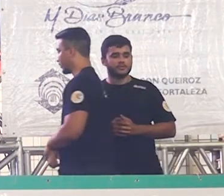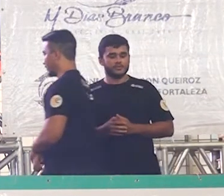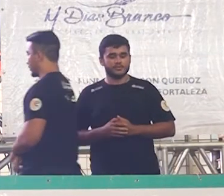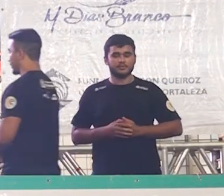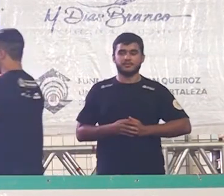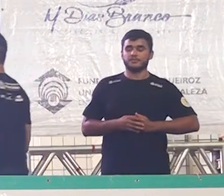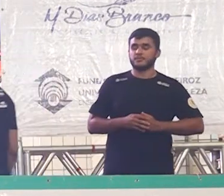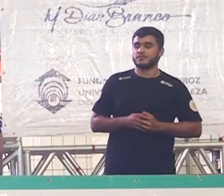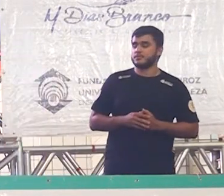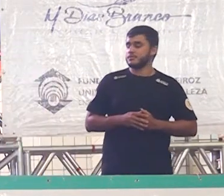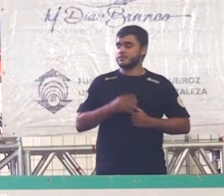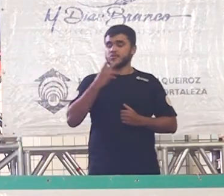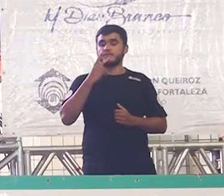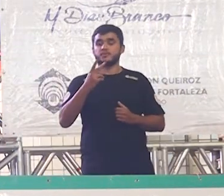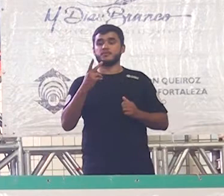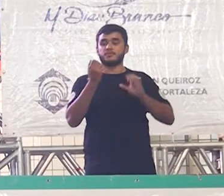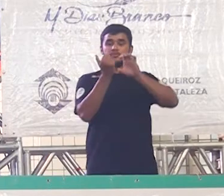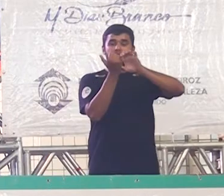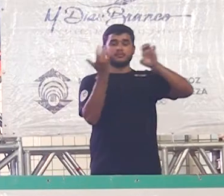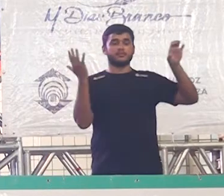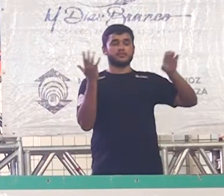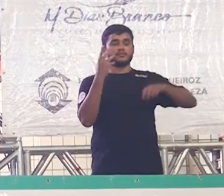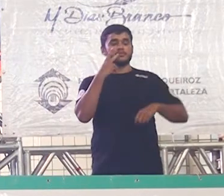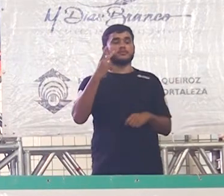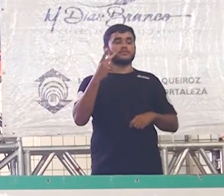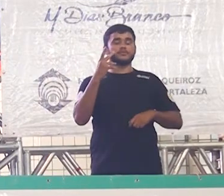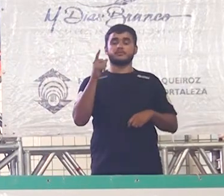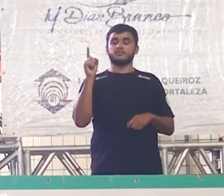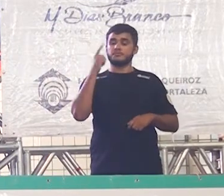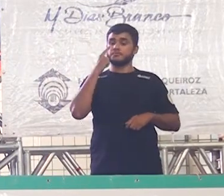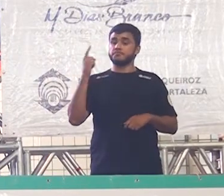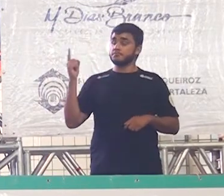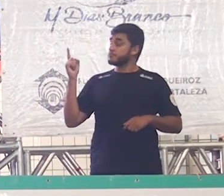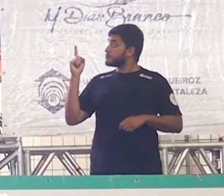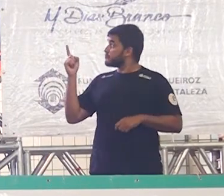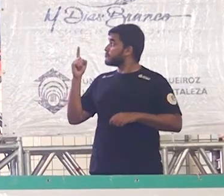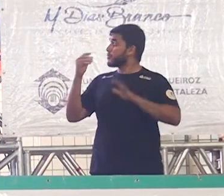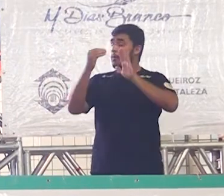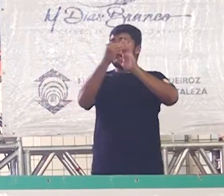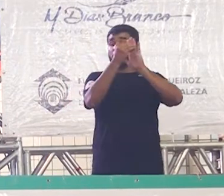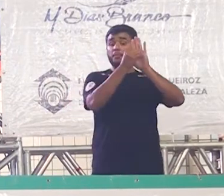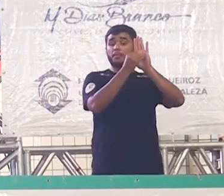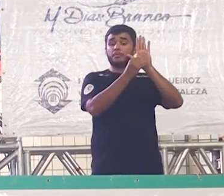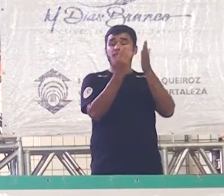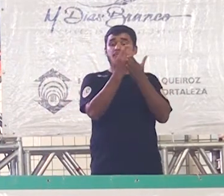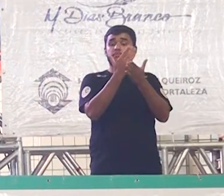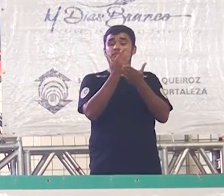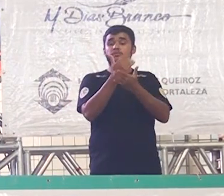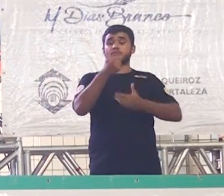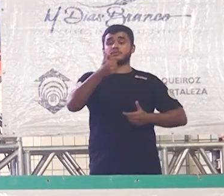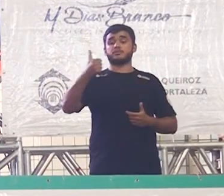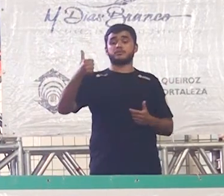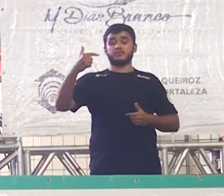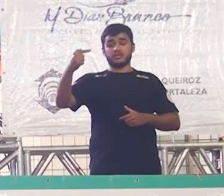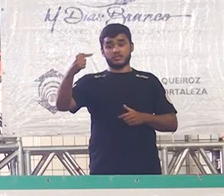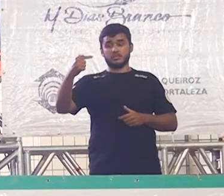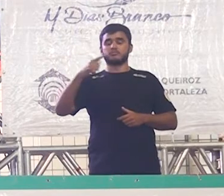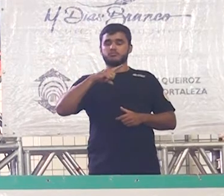tem essas equações aí, registradas para você na página 117.